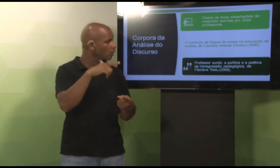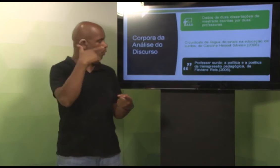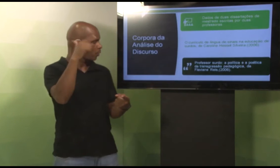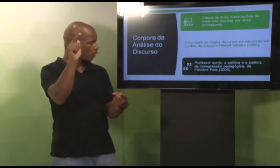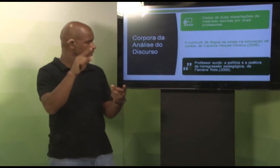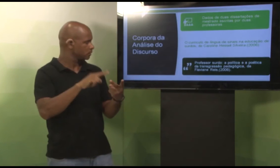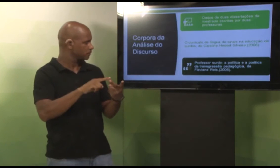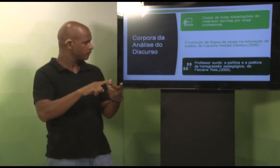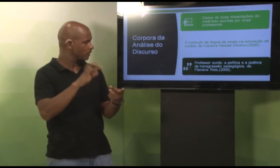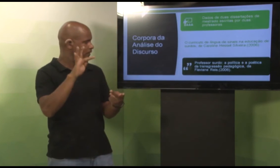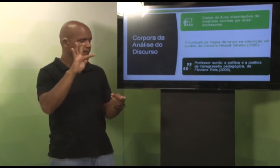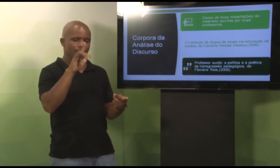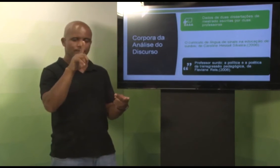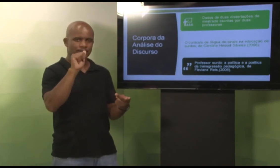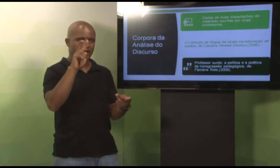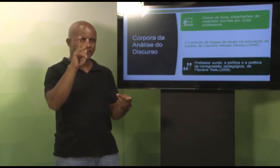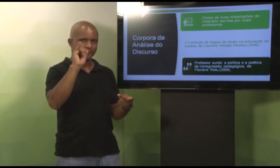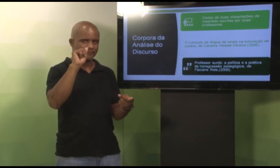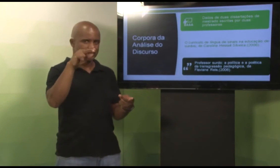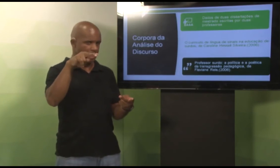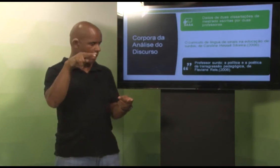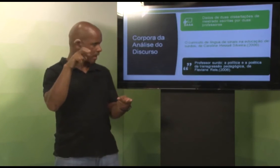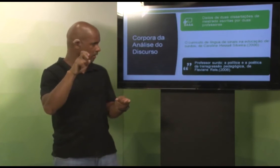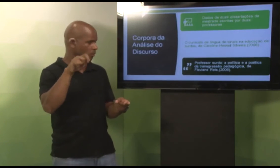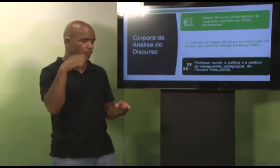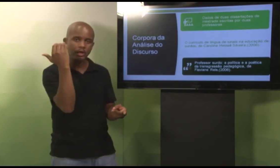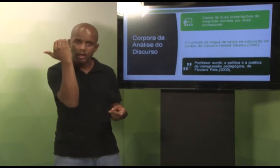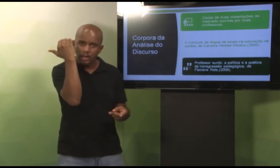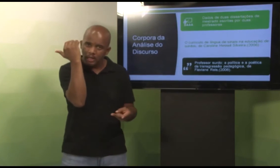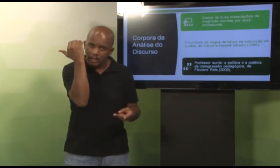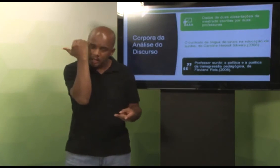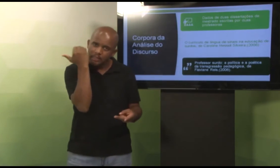Caroline, este é o sinal, e a outra,